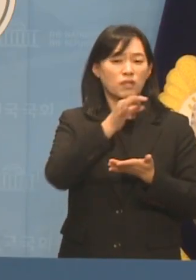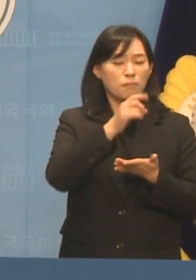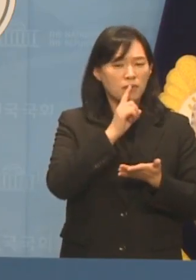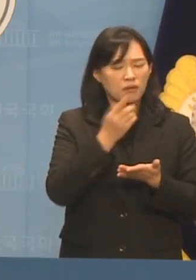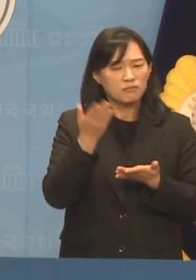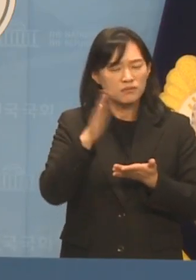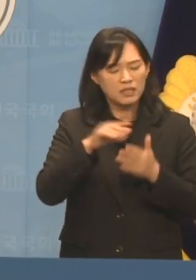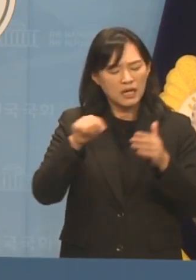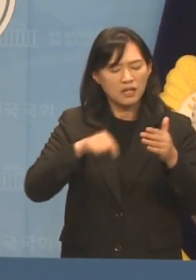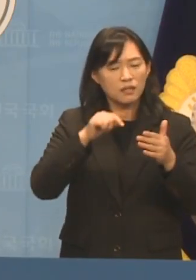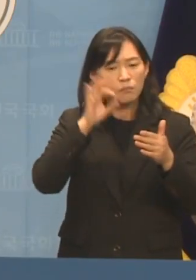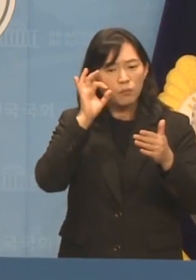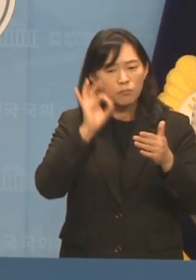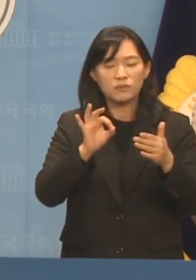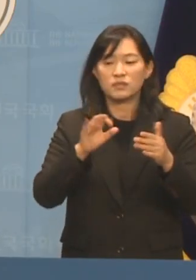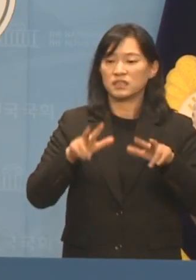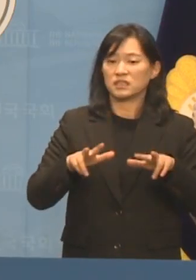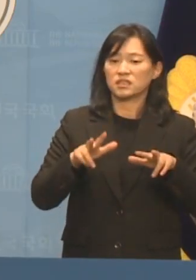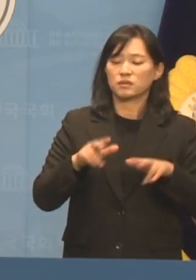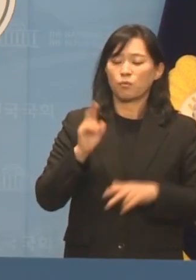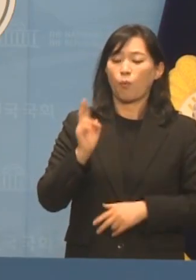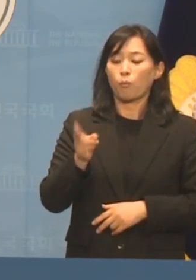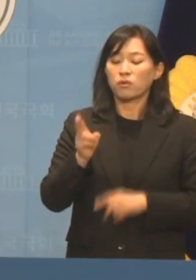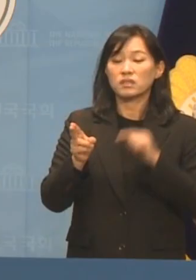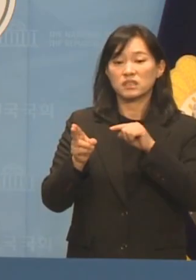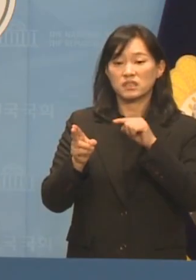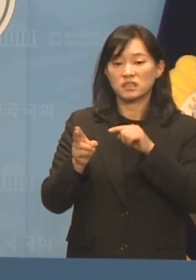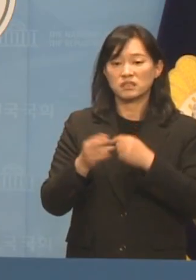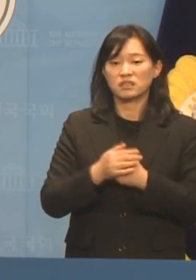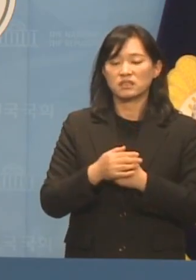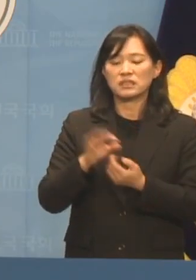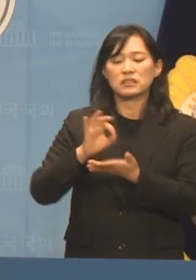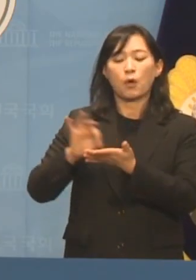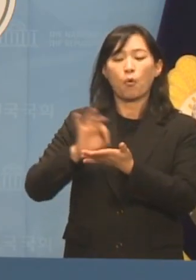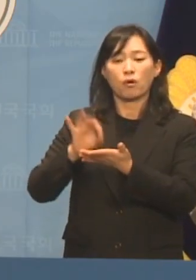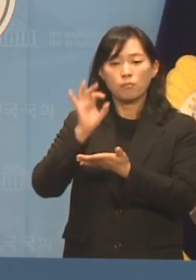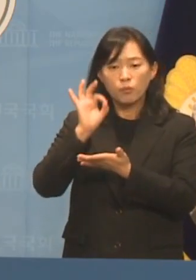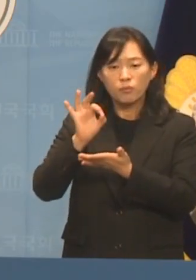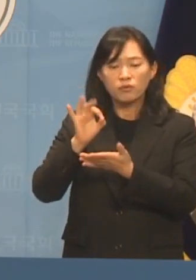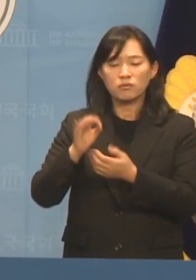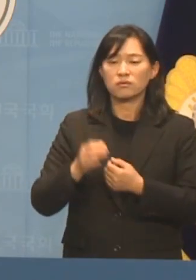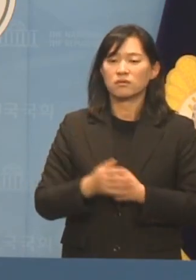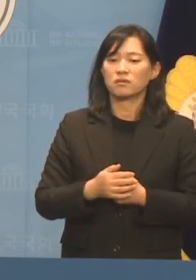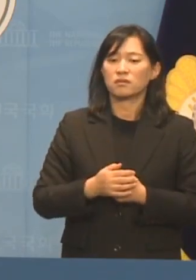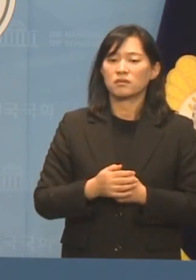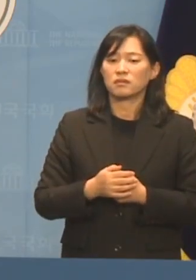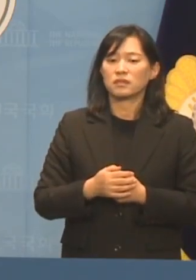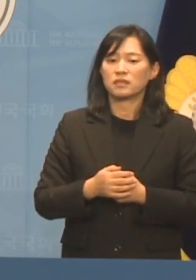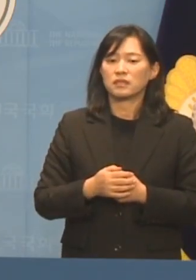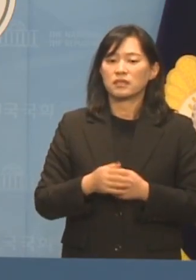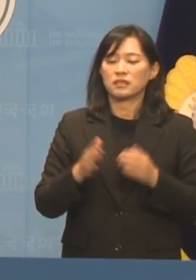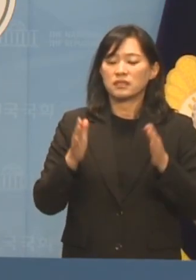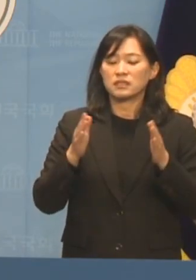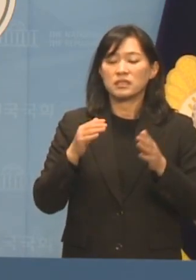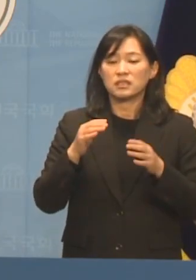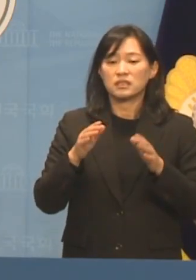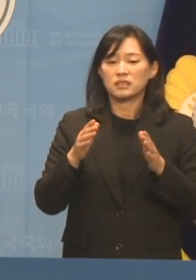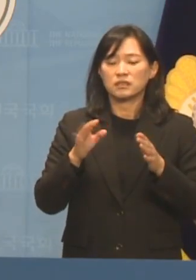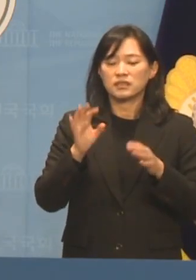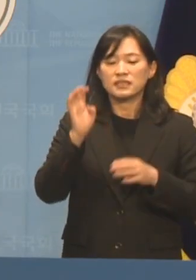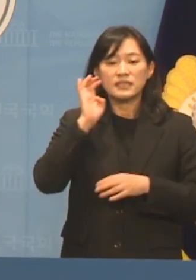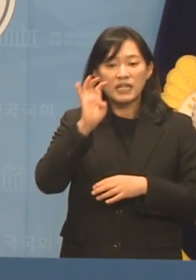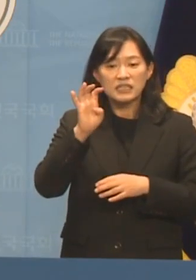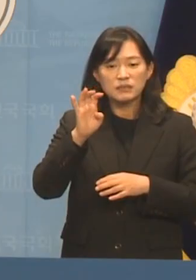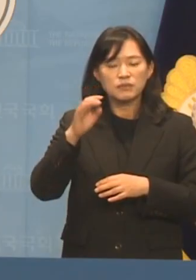그 안에서도 지금 현재 홈플러스 단말기를 사용함으로 인해서 정산 주기가 40일에서 60일까지 늦게 지급하는